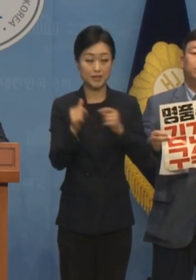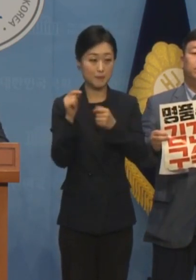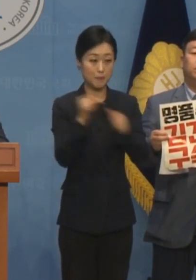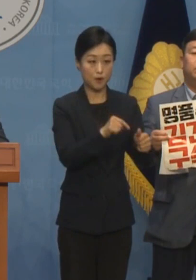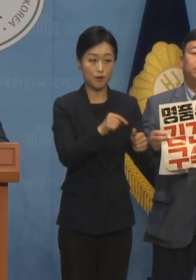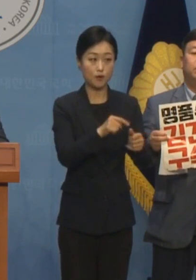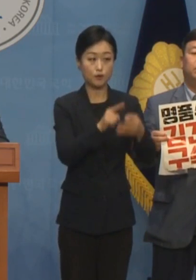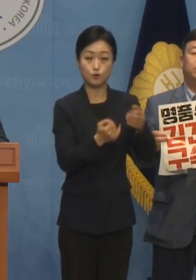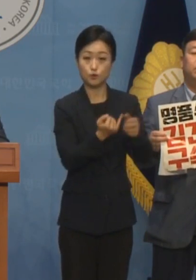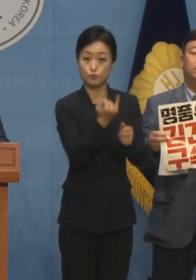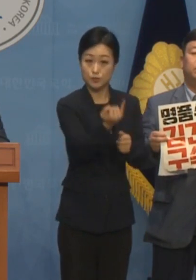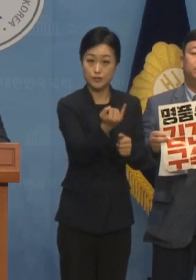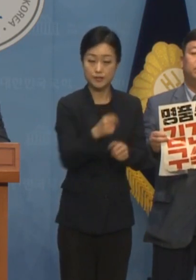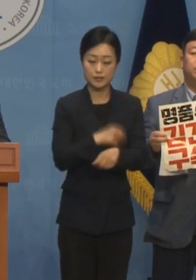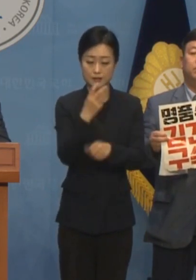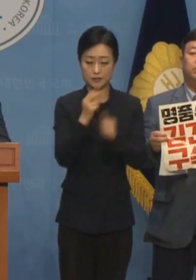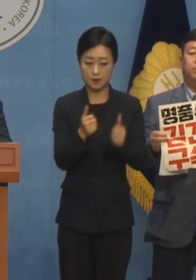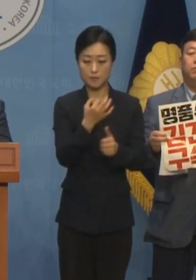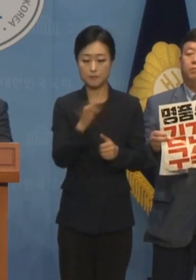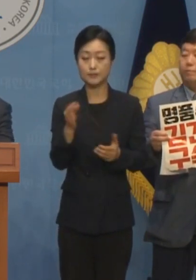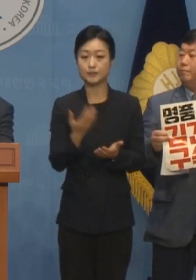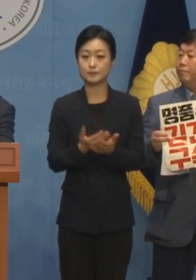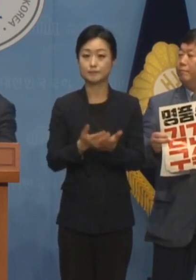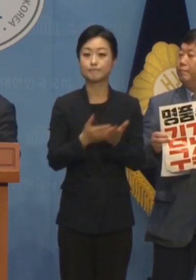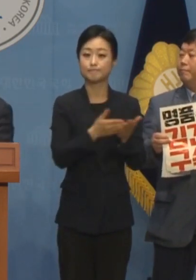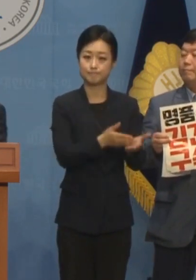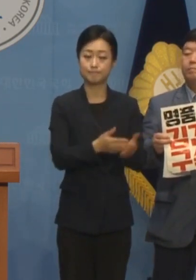김건희 특검을 수용하십시오.